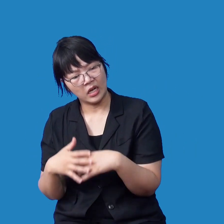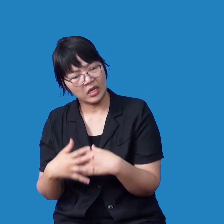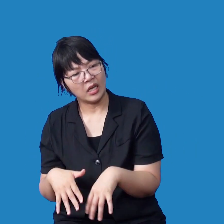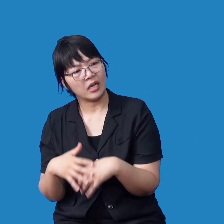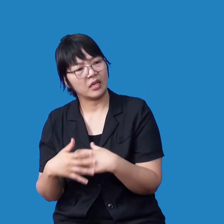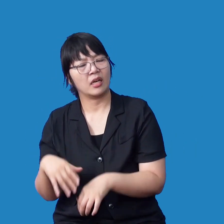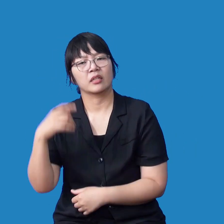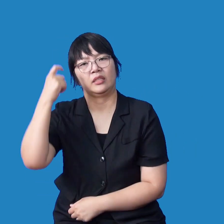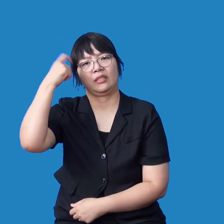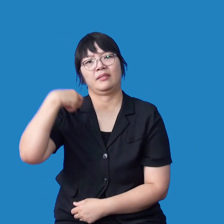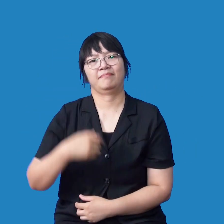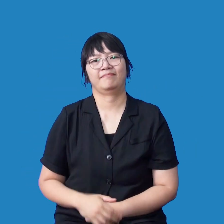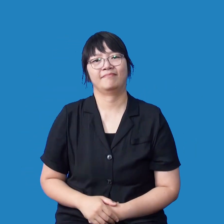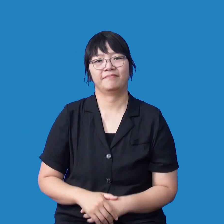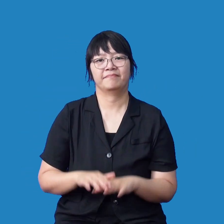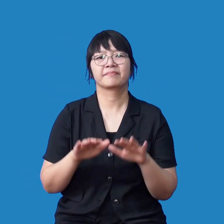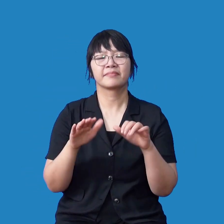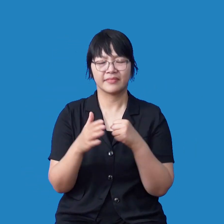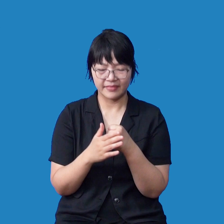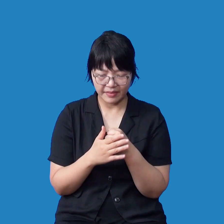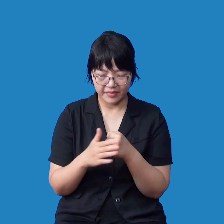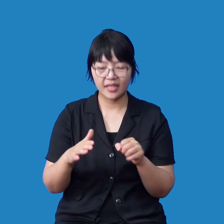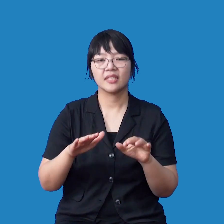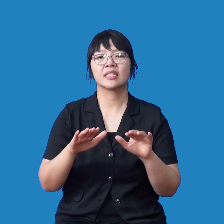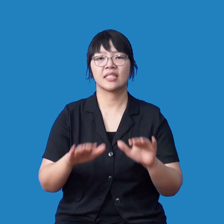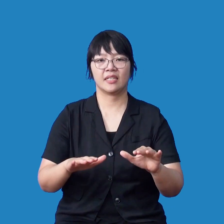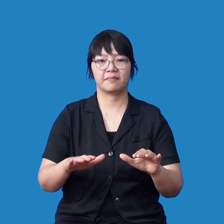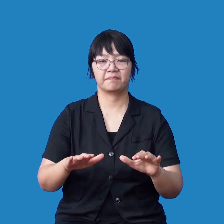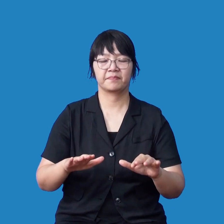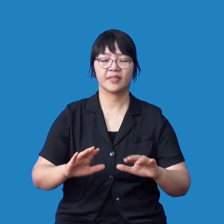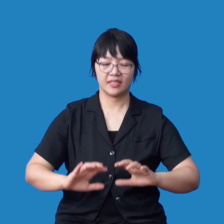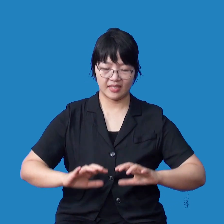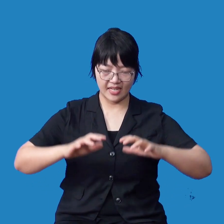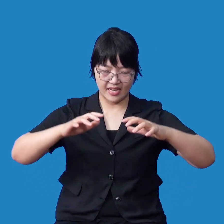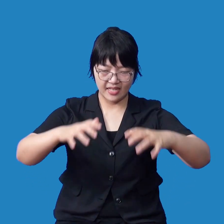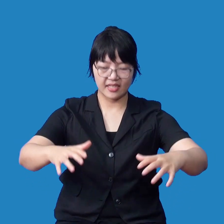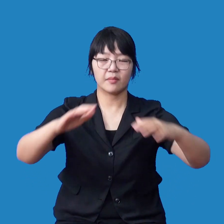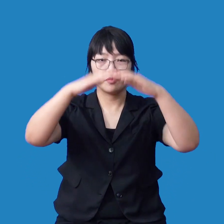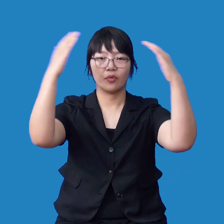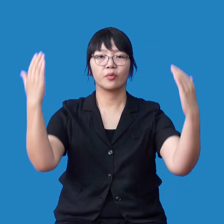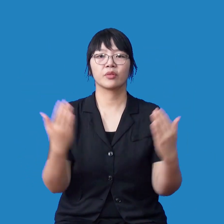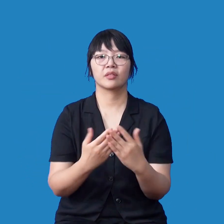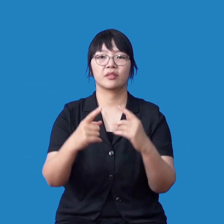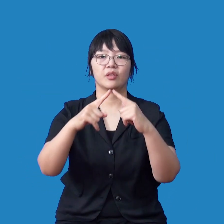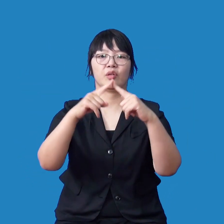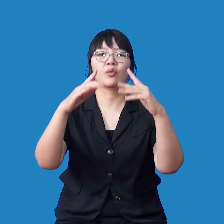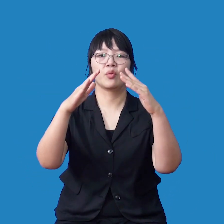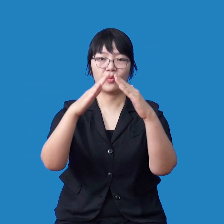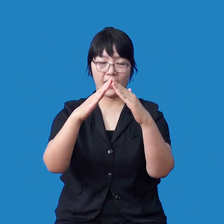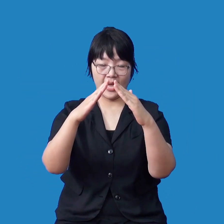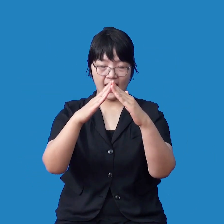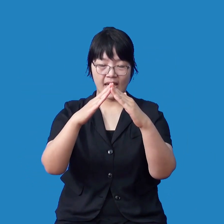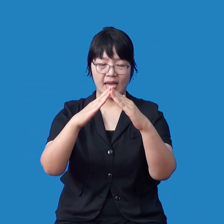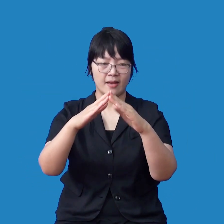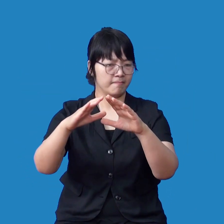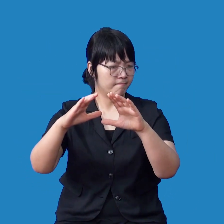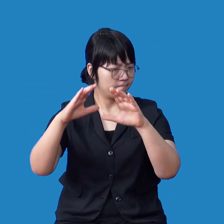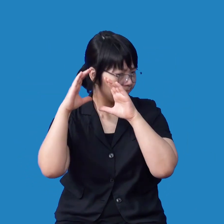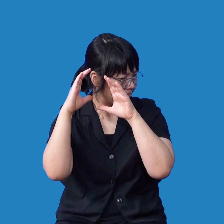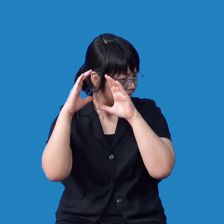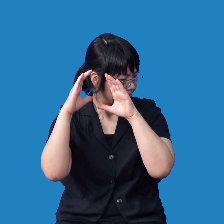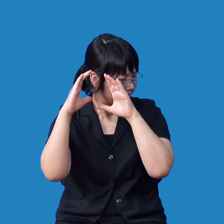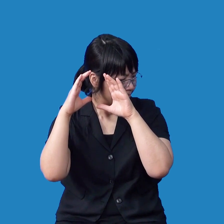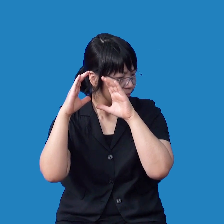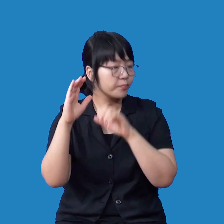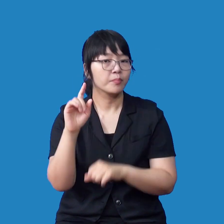그렇다면 이제야말로 저는 이 땅의 모든 교회들이 다시 진지하게 들어야 할 말씀이 있다면 그 말씀이